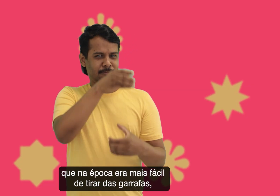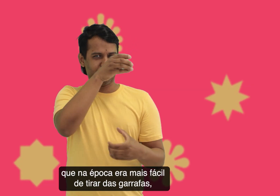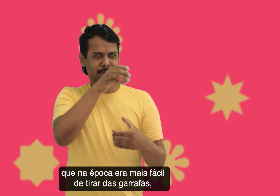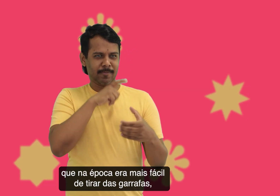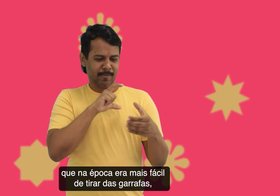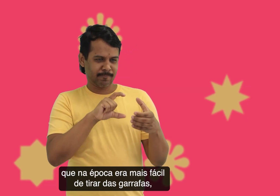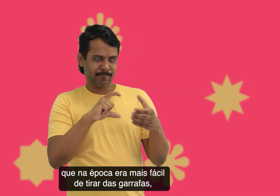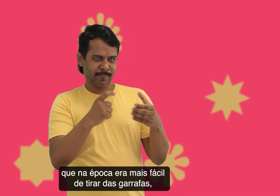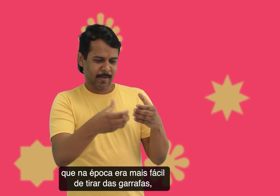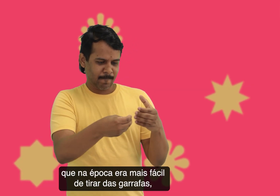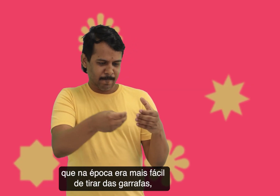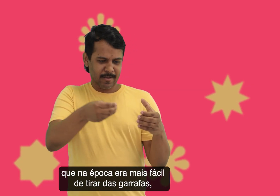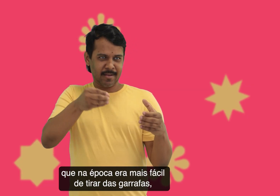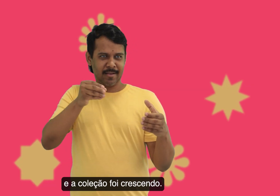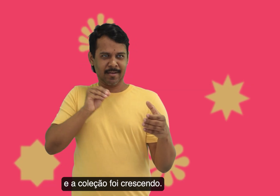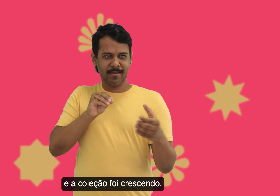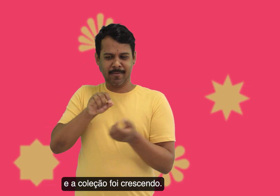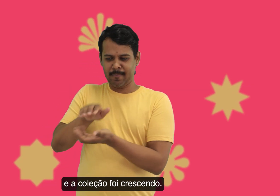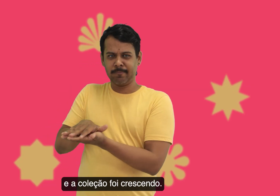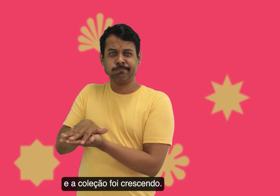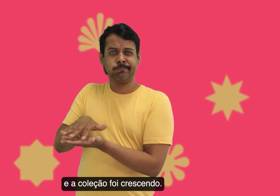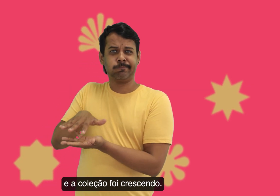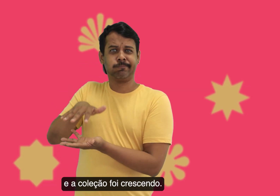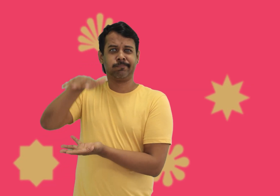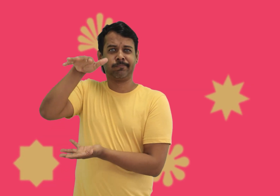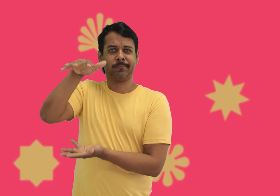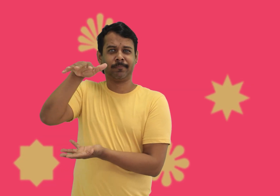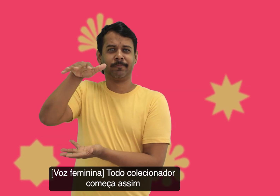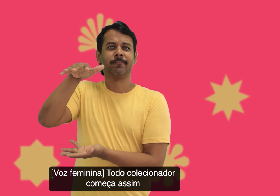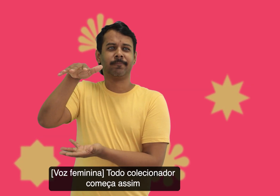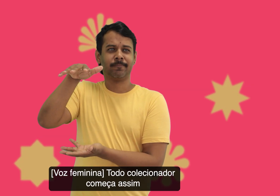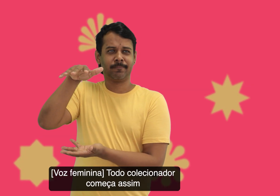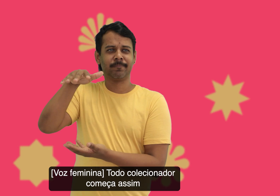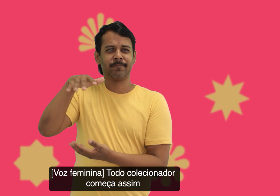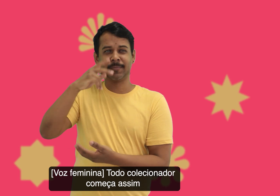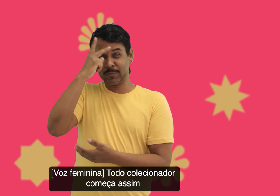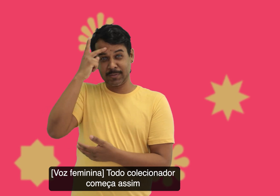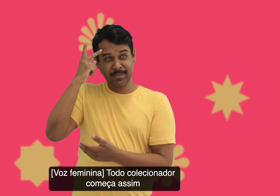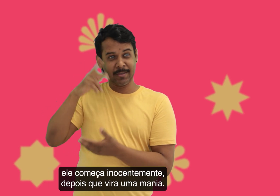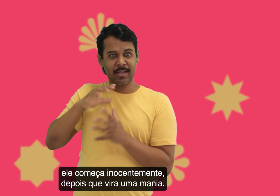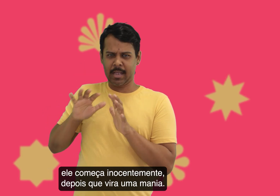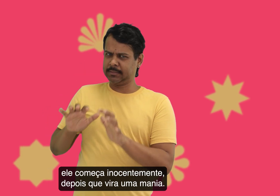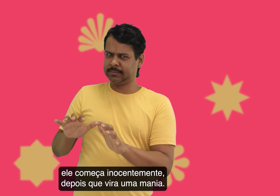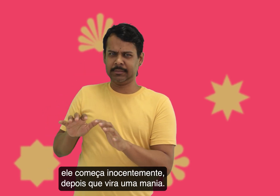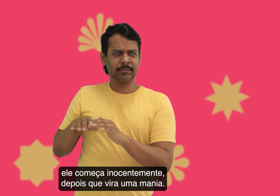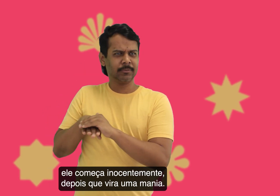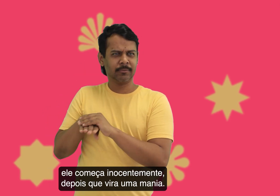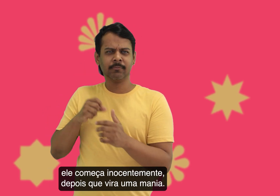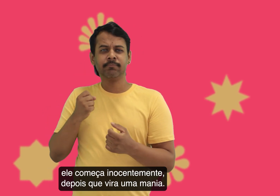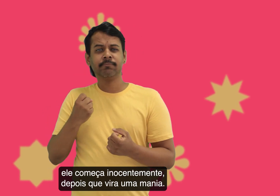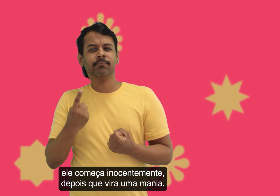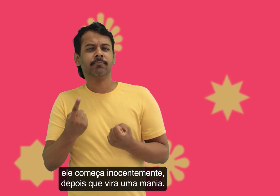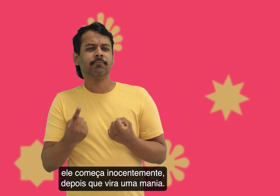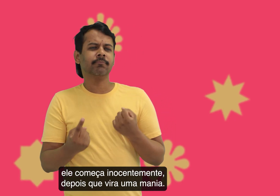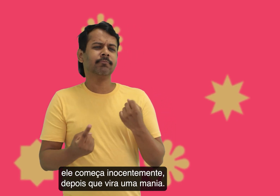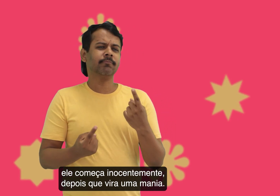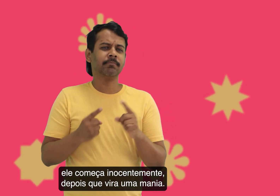era mais fácil de tirar das garrafas, e a coleção foi crescendo. Todo colecionador começa assim, ele começa inocentemente, né? E